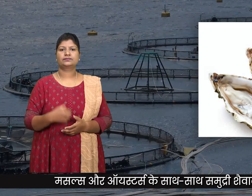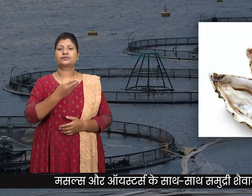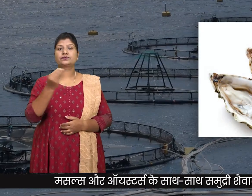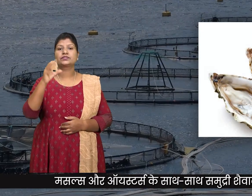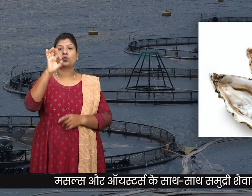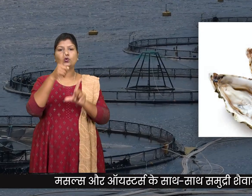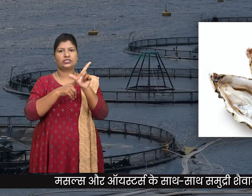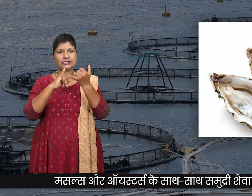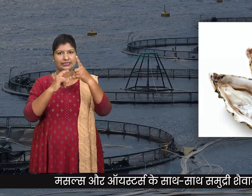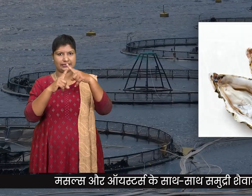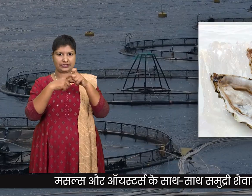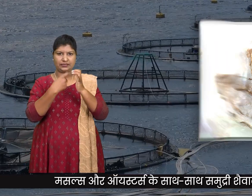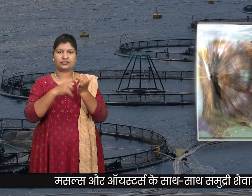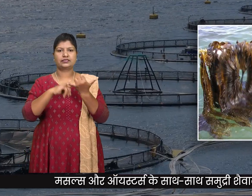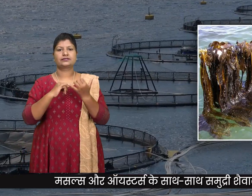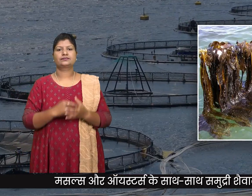साथ समुद्री शैवाल भी शामिल है।